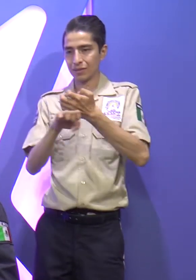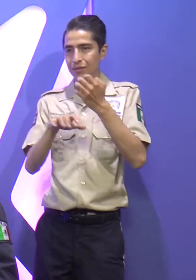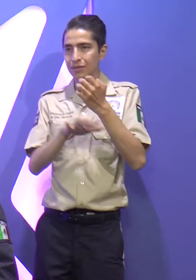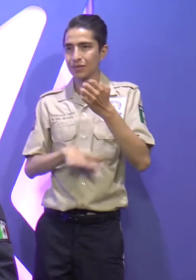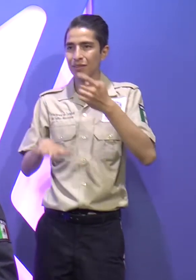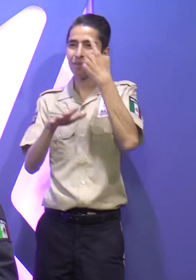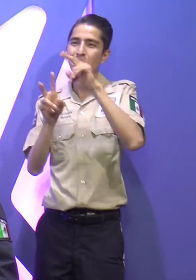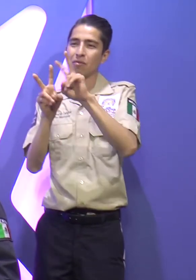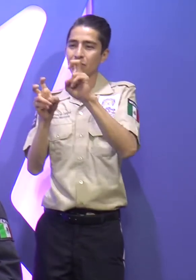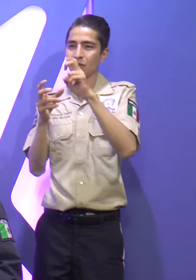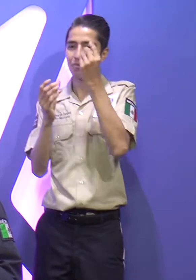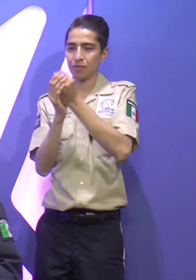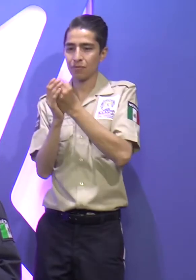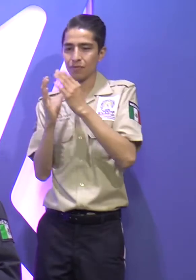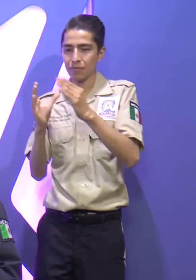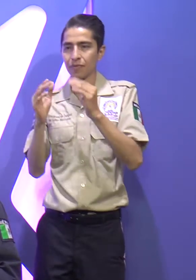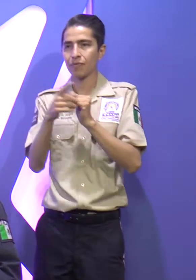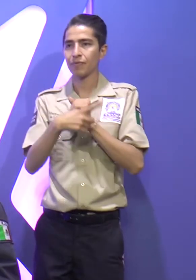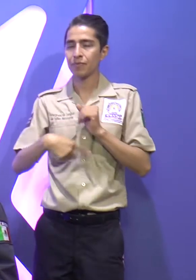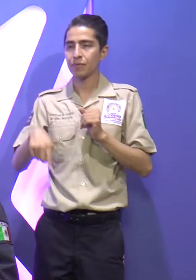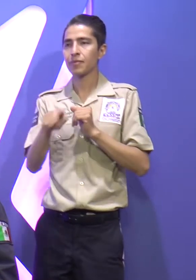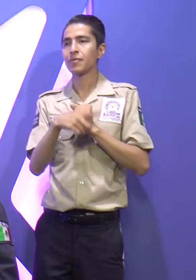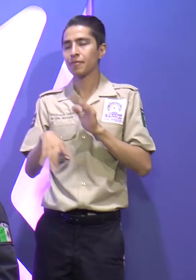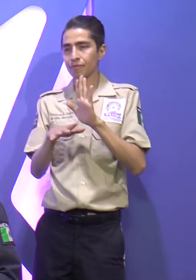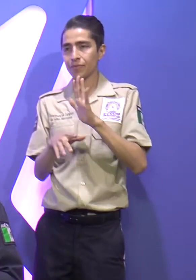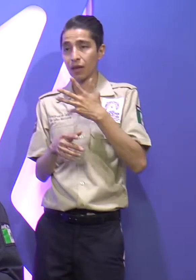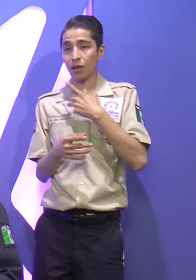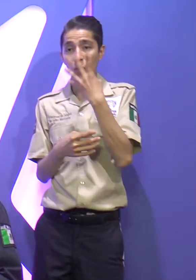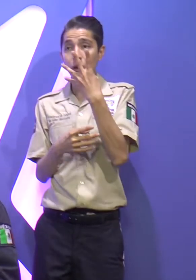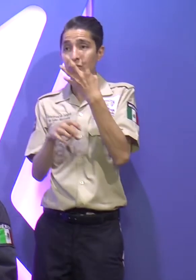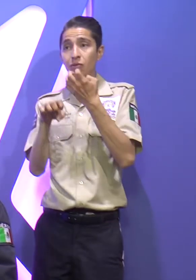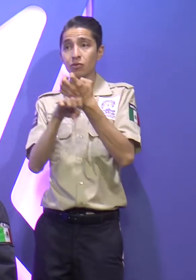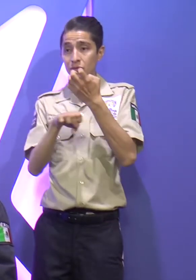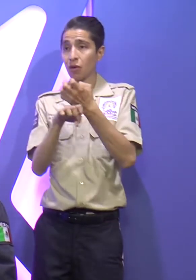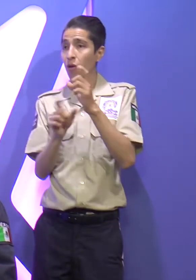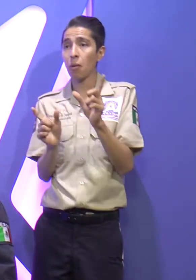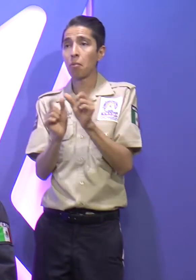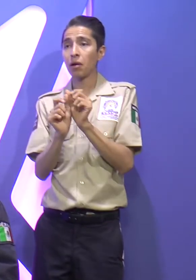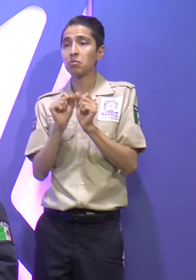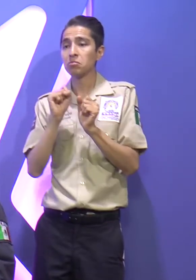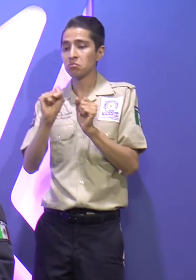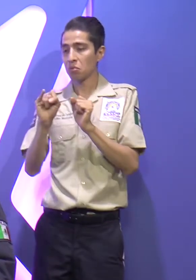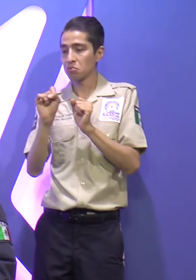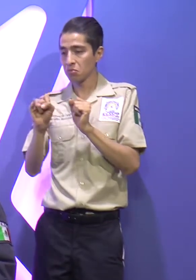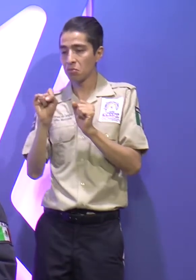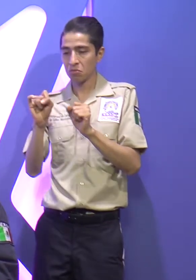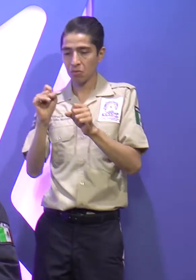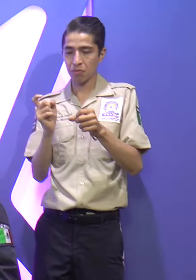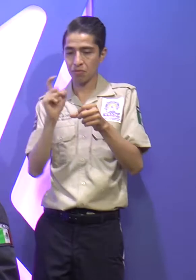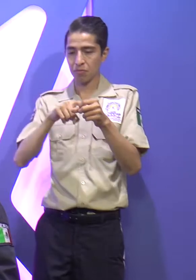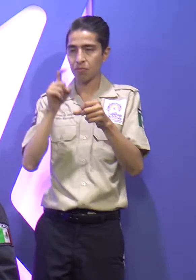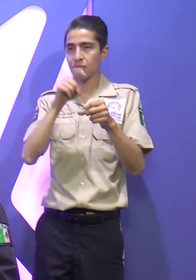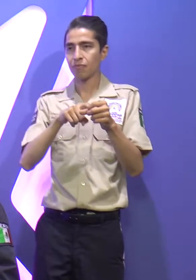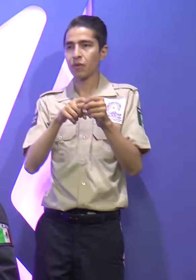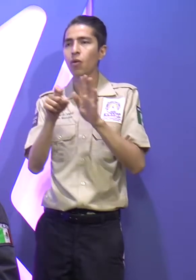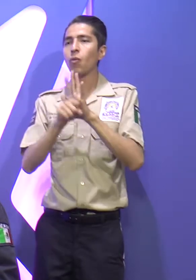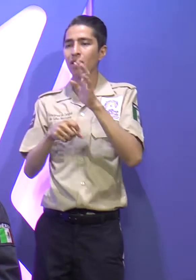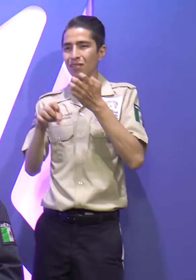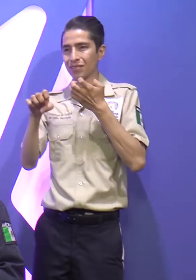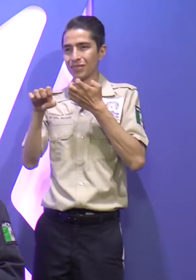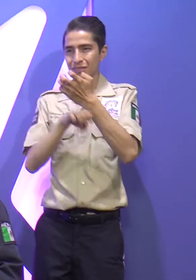materia de capacitación y pues bueno, nada más cuatro estados se incluyeron, que es el